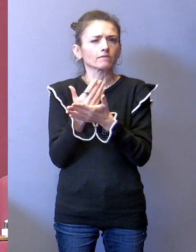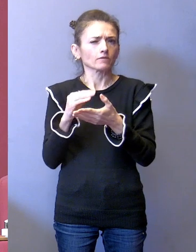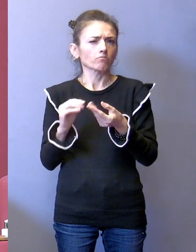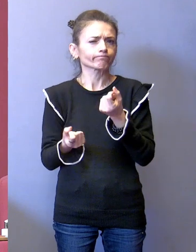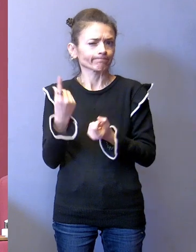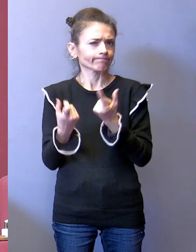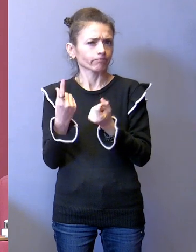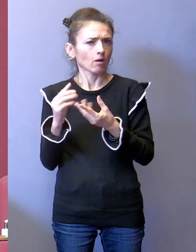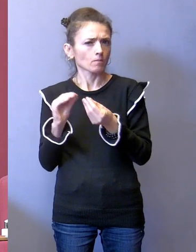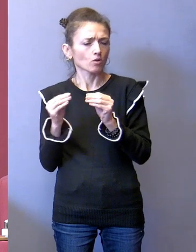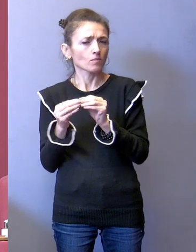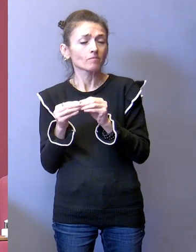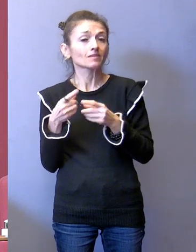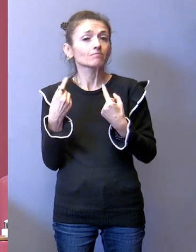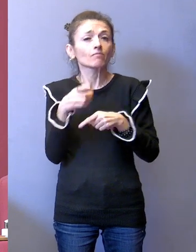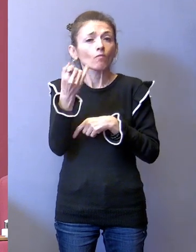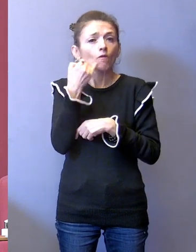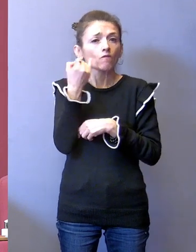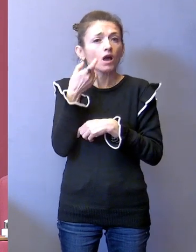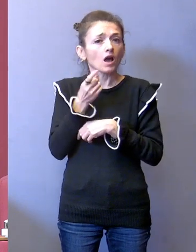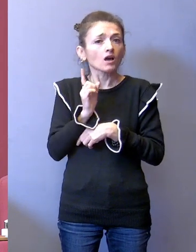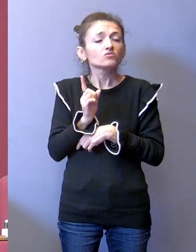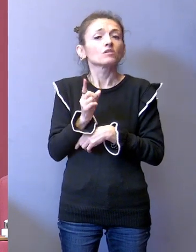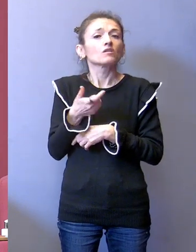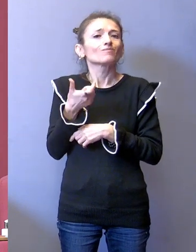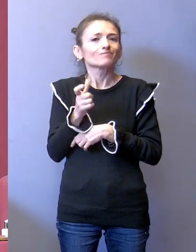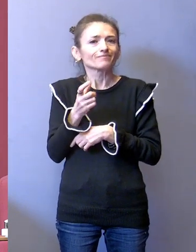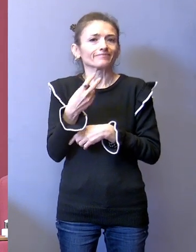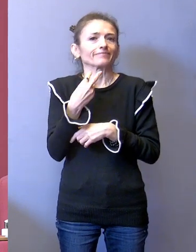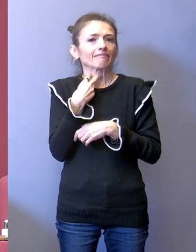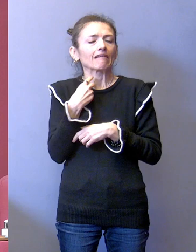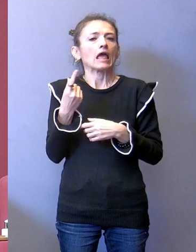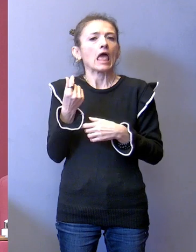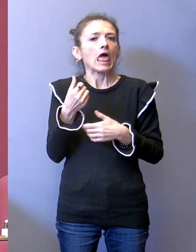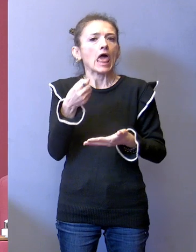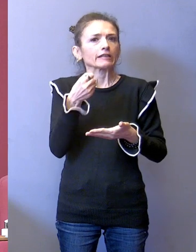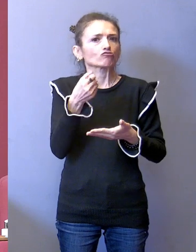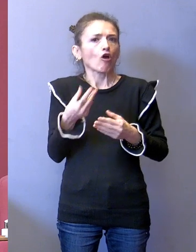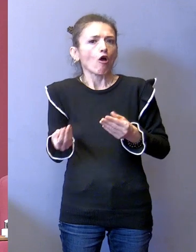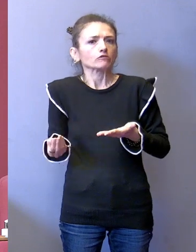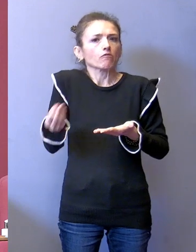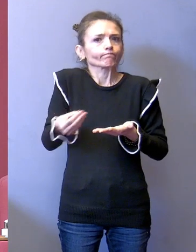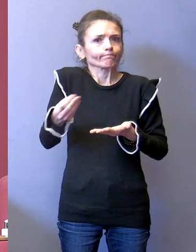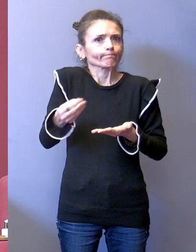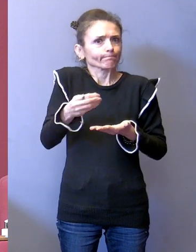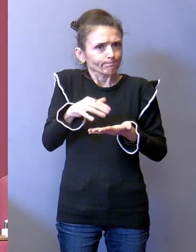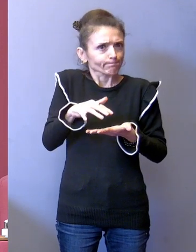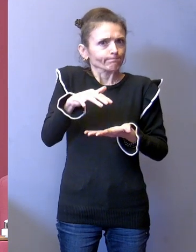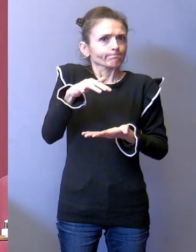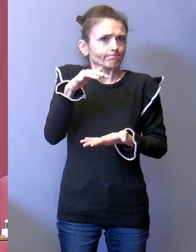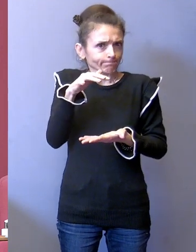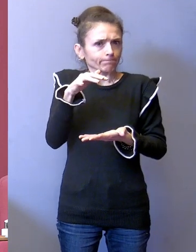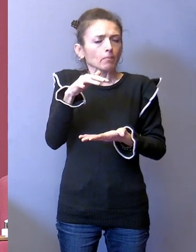ha sarà una cosa facile perché questo comporterà un ulteriore implementazione delle risorse necessarie per intervenire in questo senso e di più